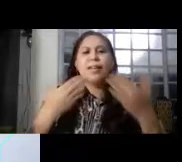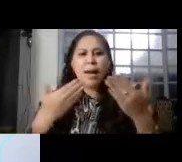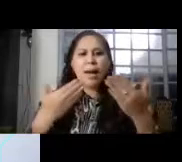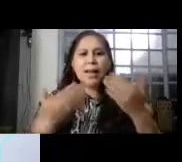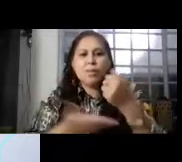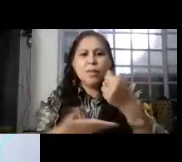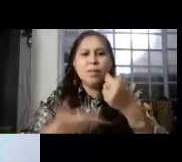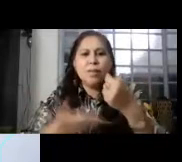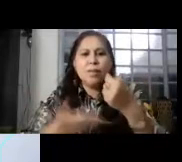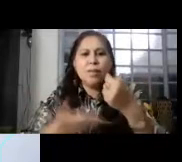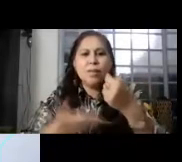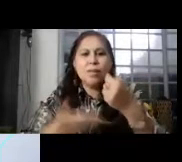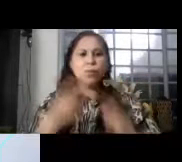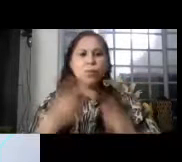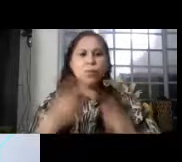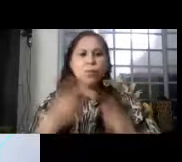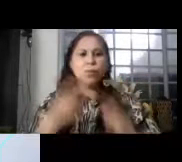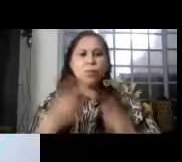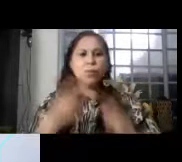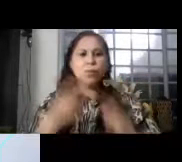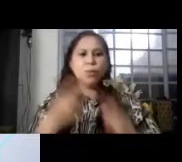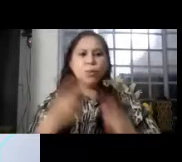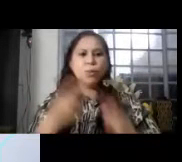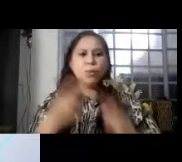nesse debate, o nível sintático 2,